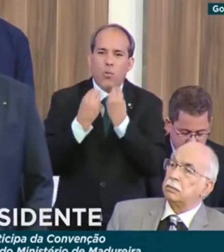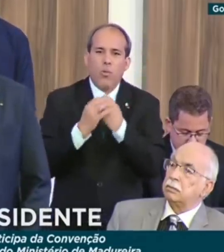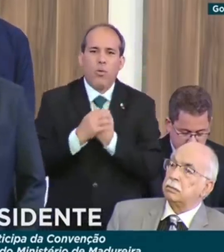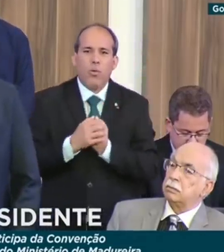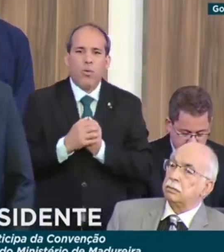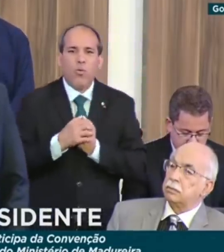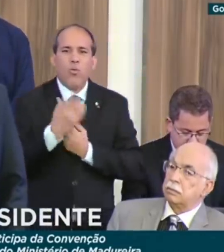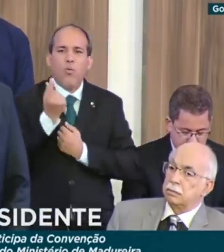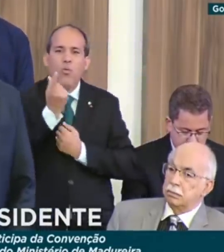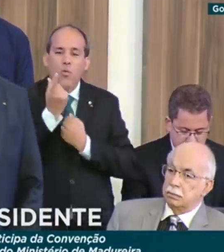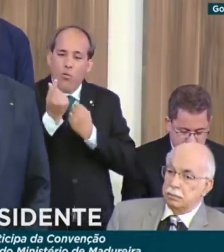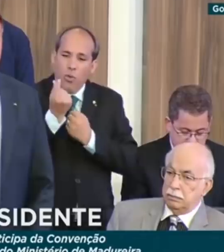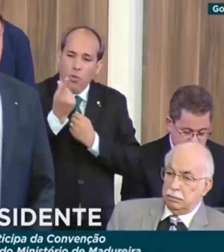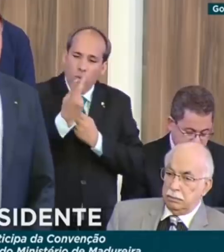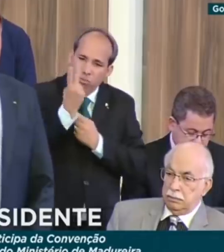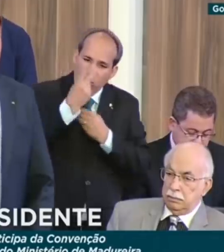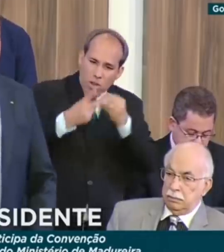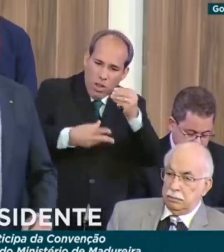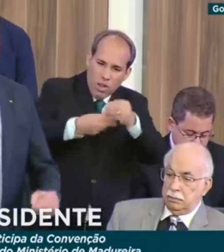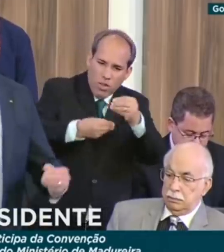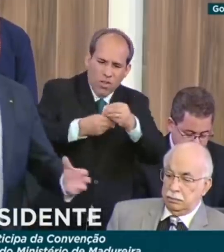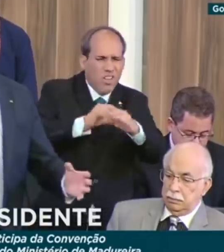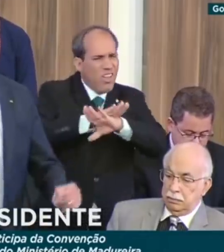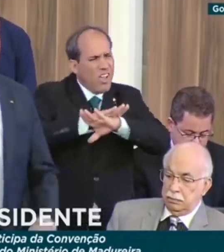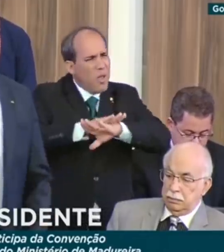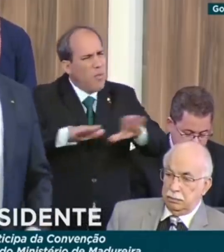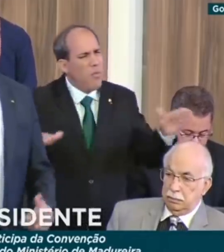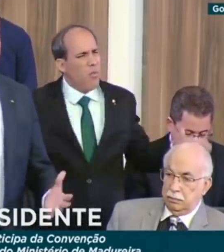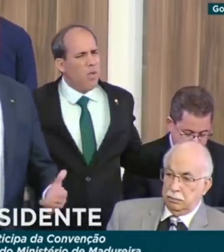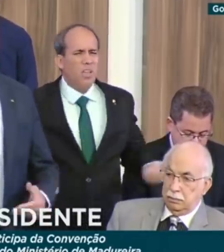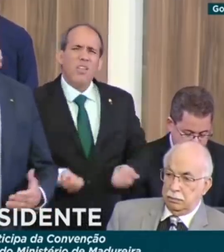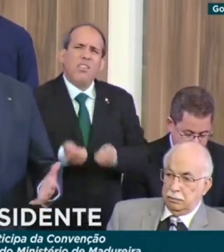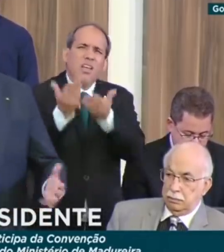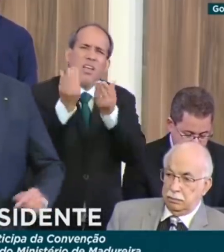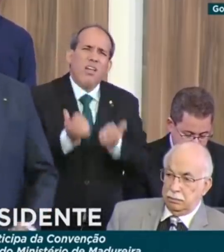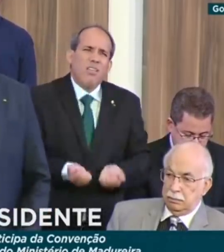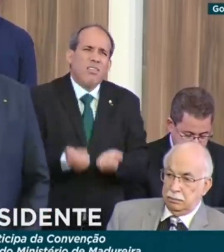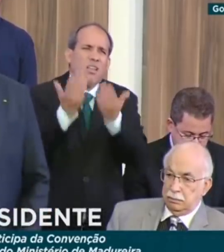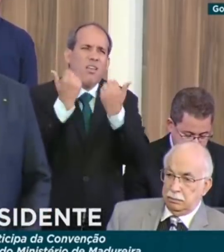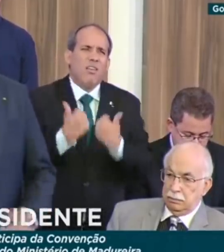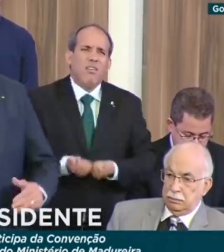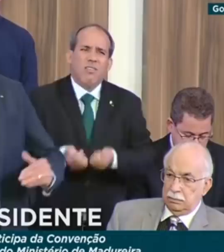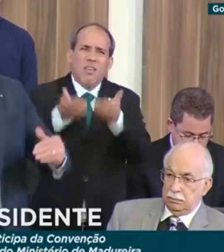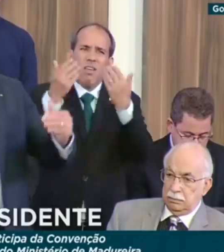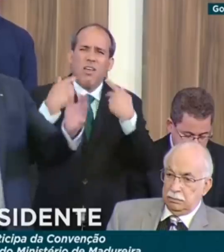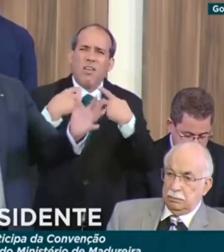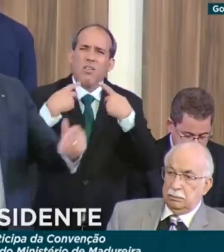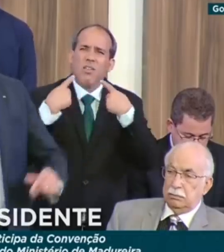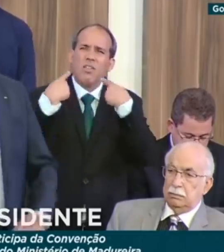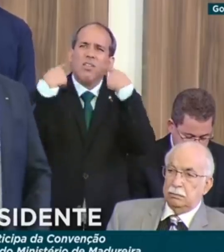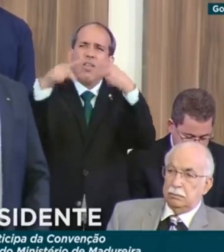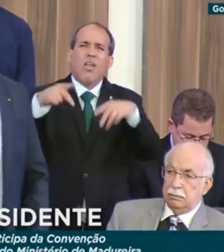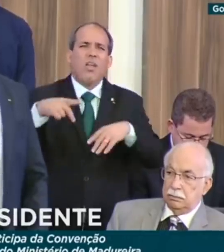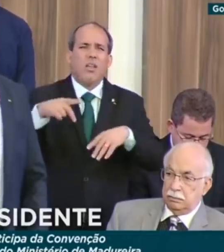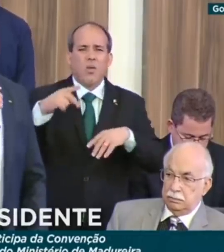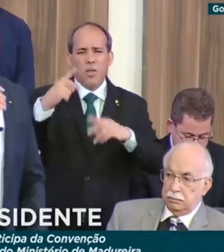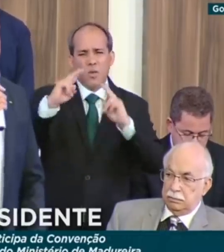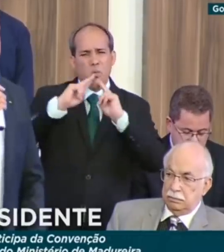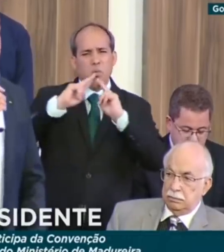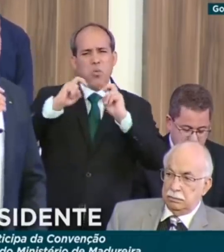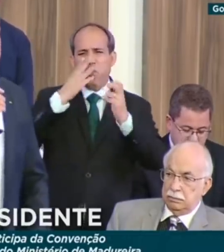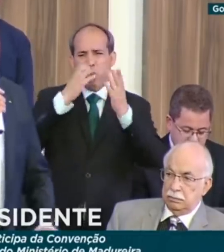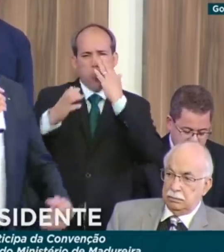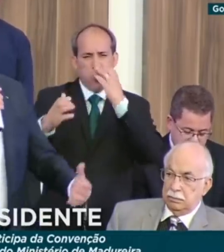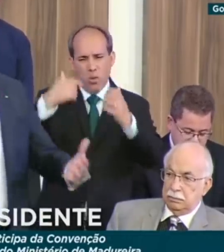valor agregado. Chega de entregar o que nós temos in natura. Chega de exportar um navio de